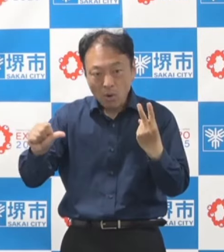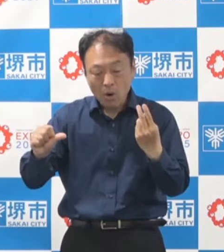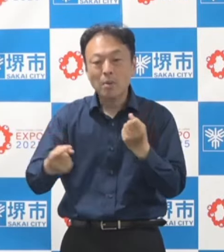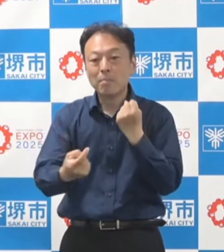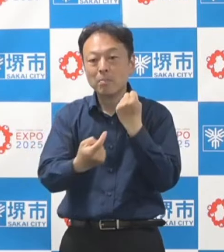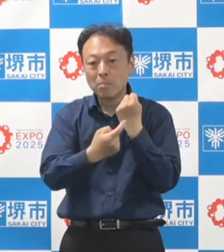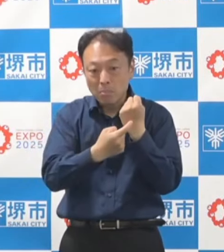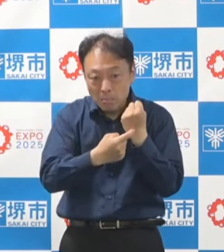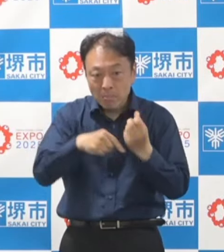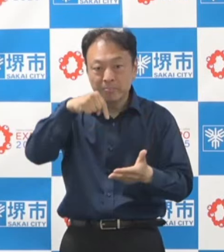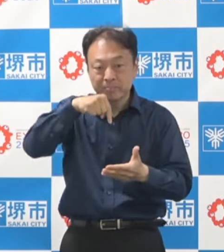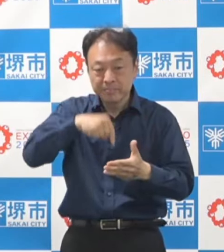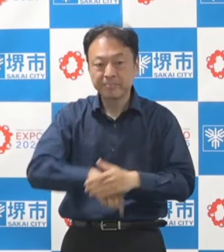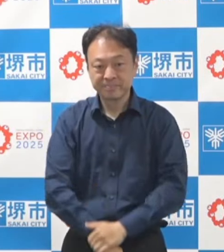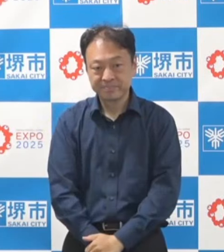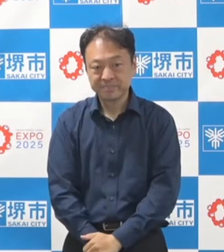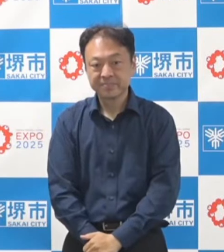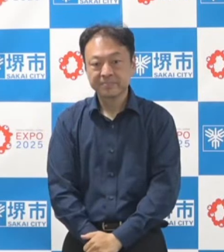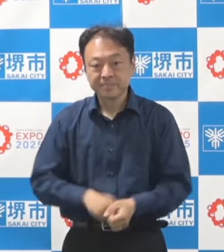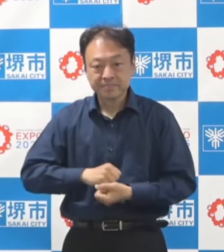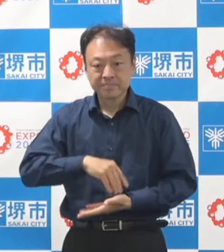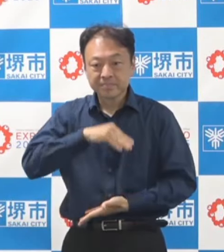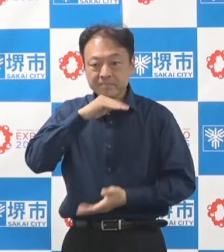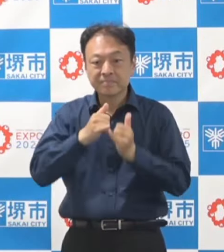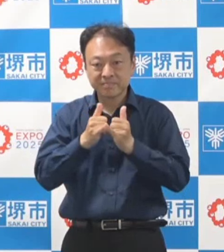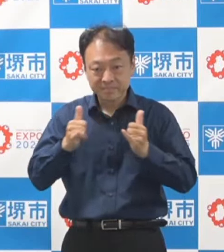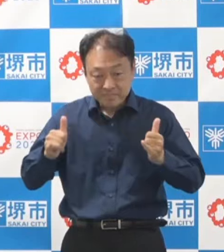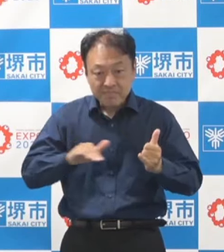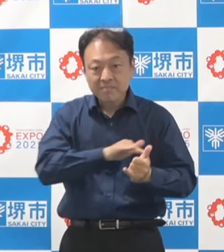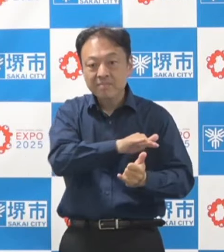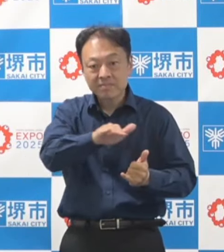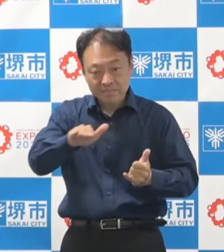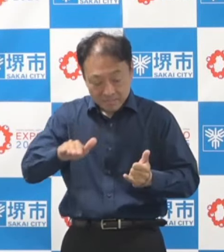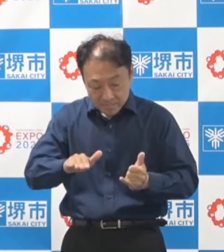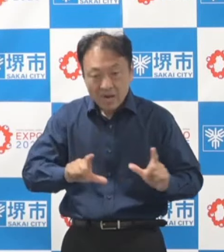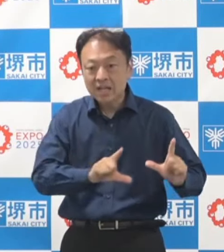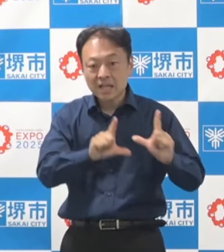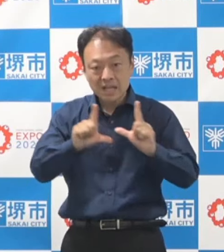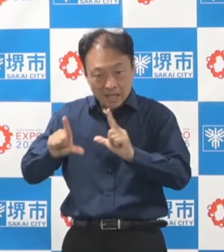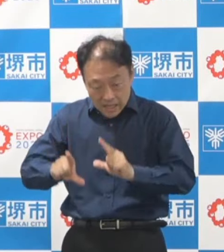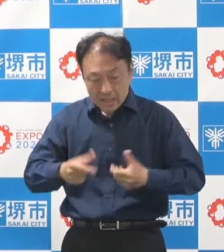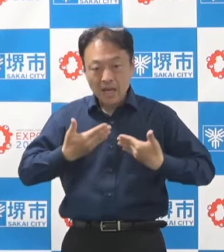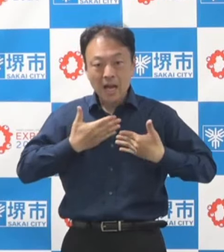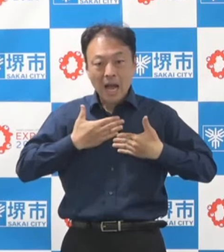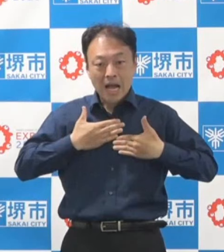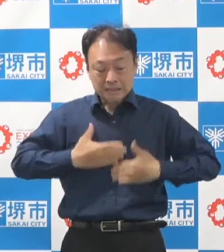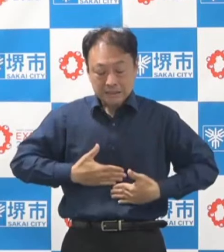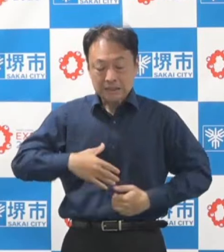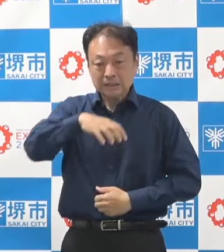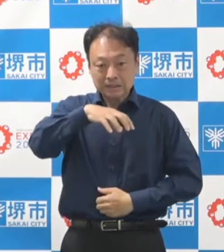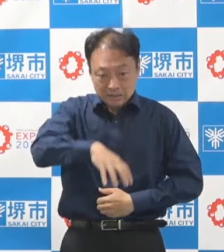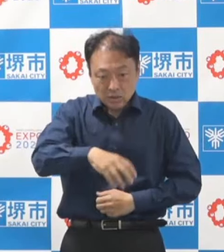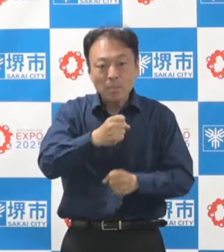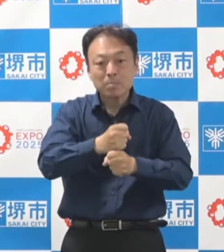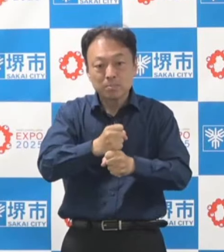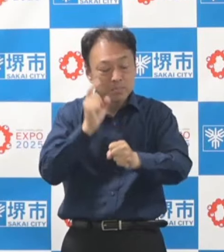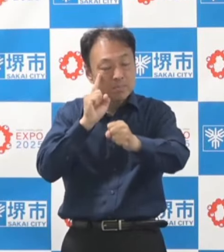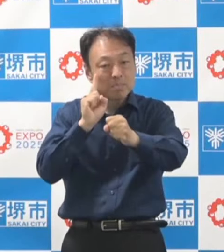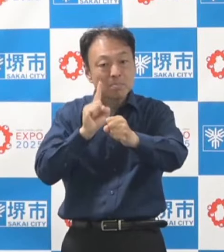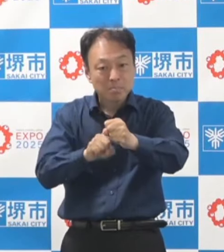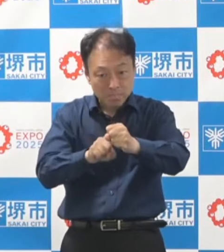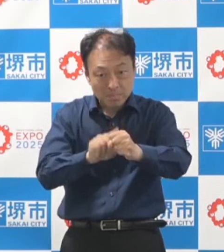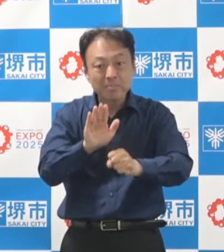施策として高齢者が安心して暮らし続けられる生活環境の整備という項目を掲げて目標値を設定